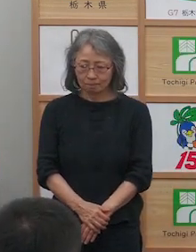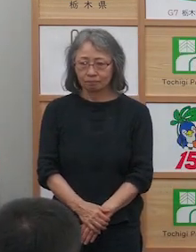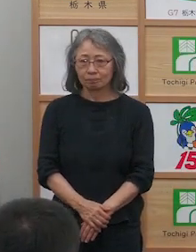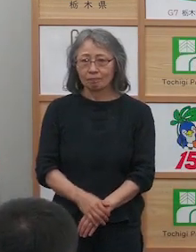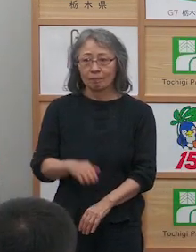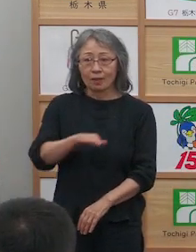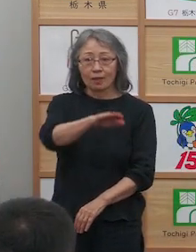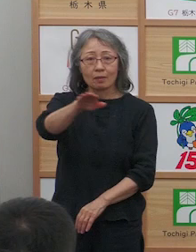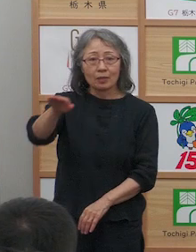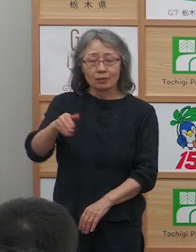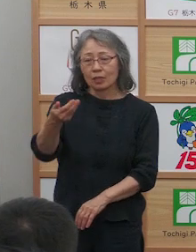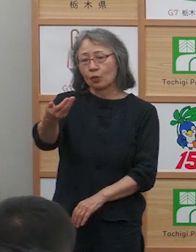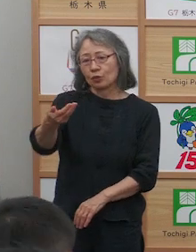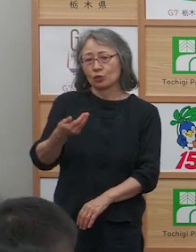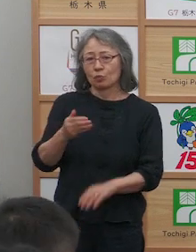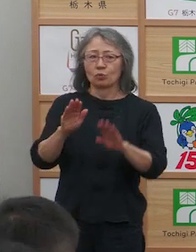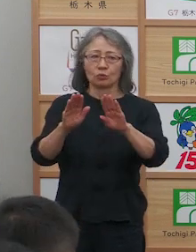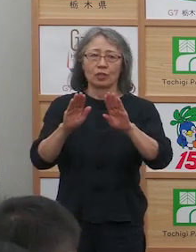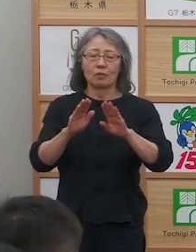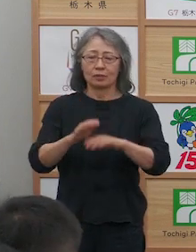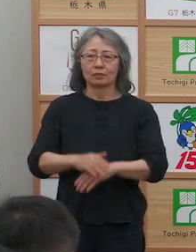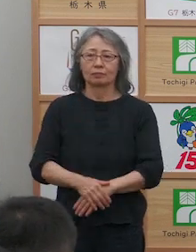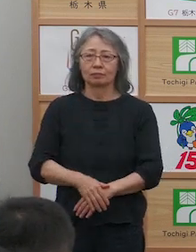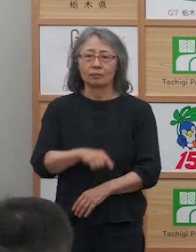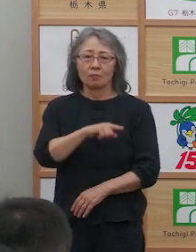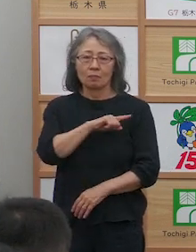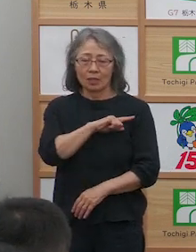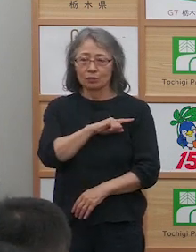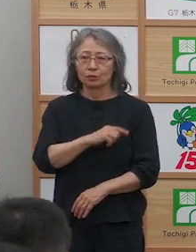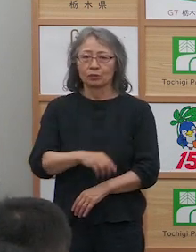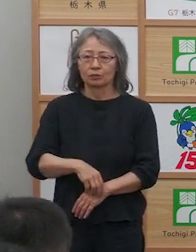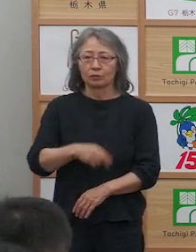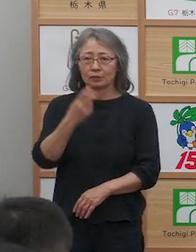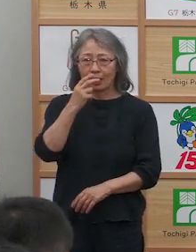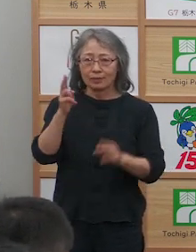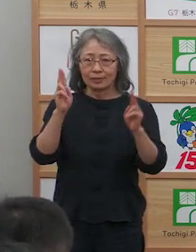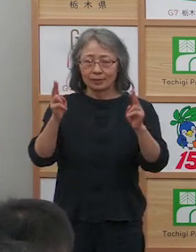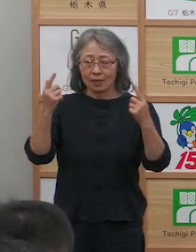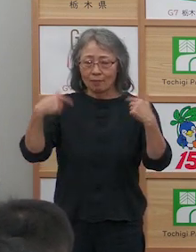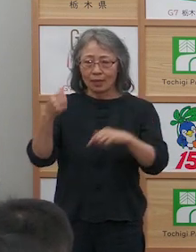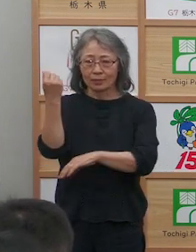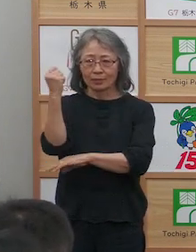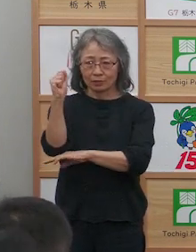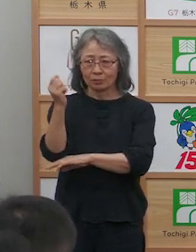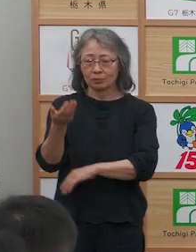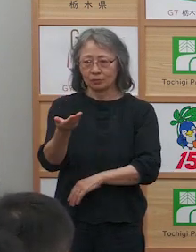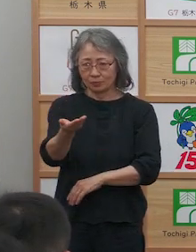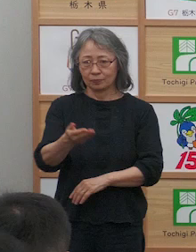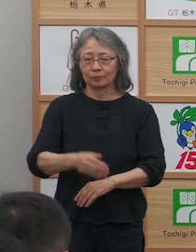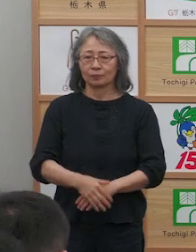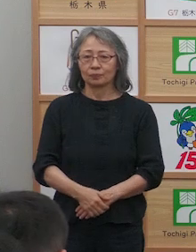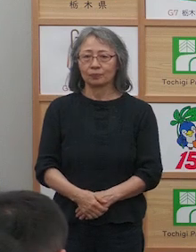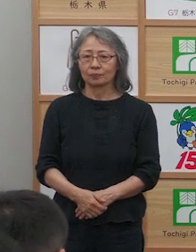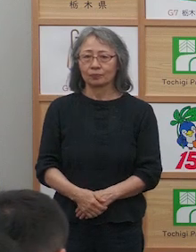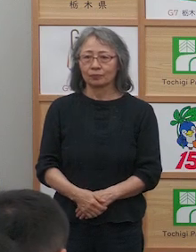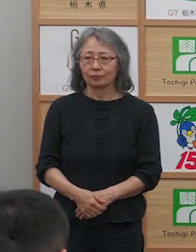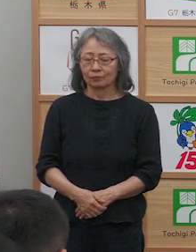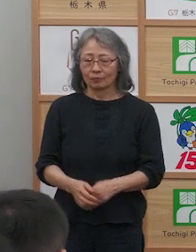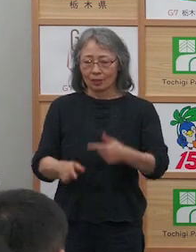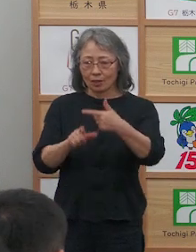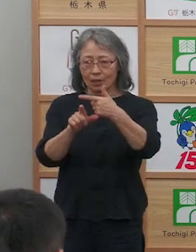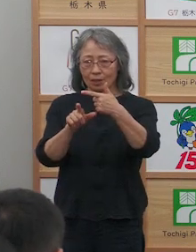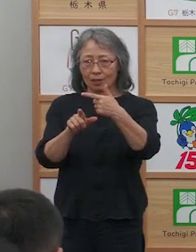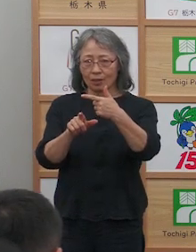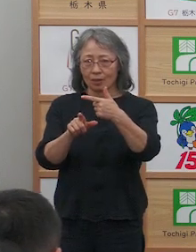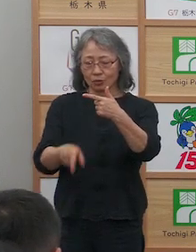では皆様からのご質問をお受けいたします。まずはじめに幹事社毎日新聞さんからどうぞ。 6月幹